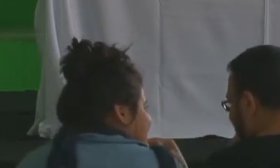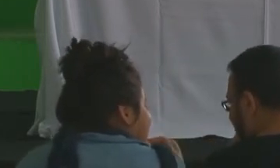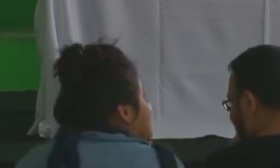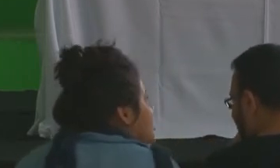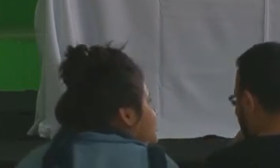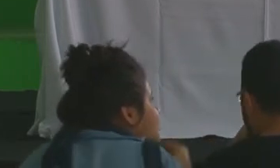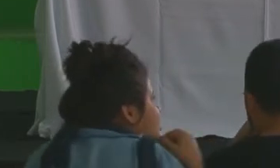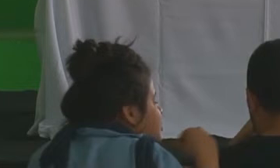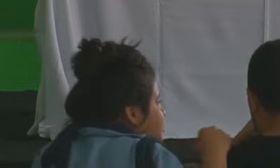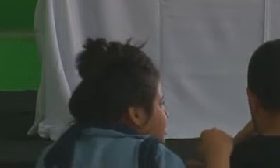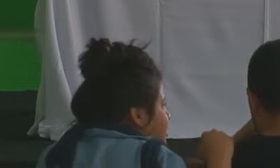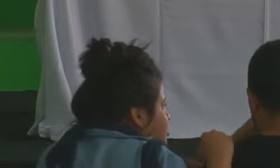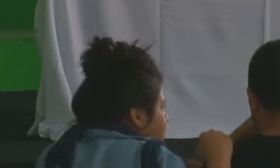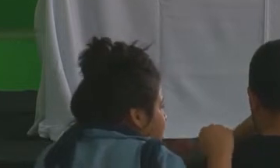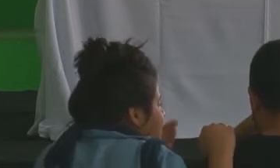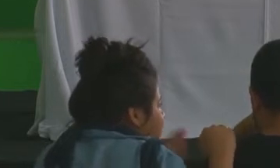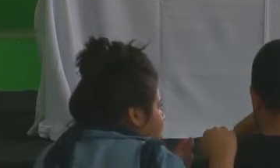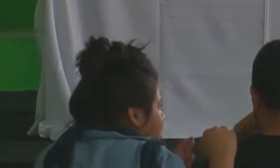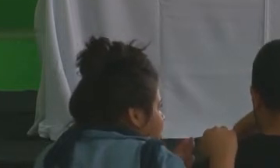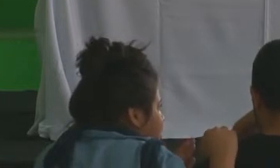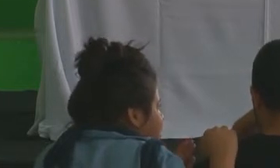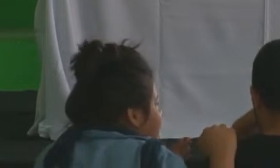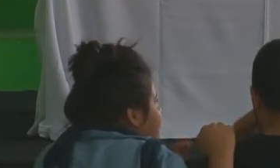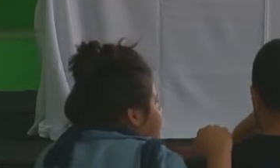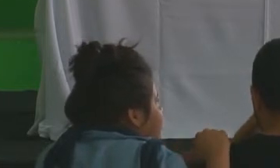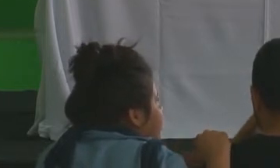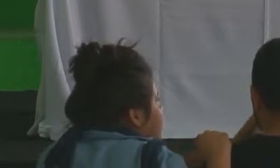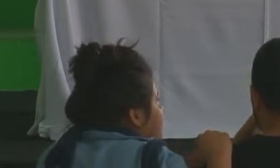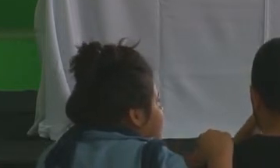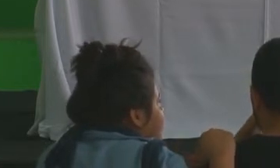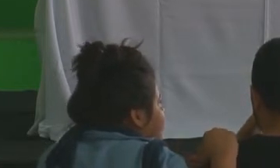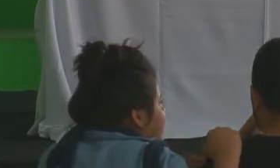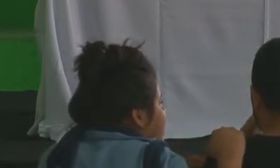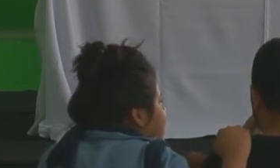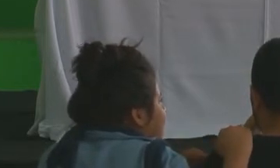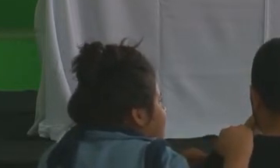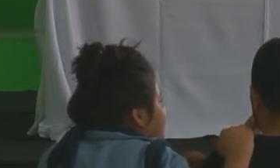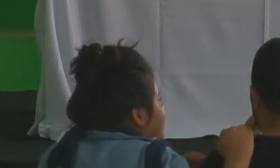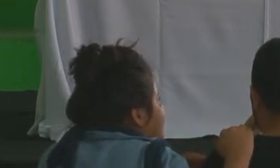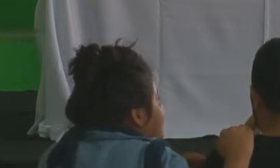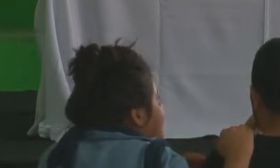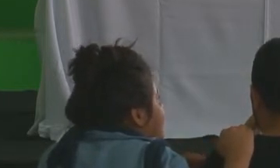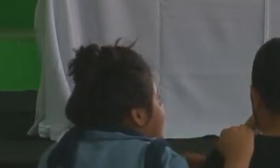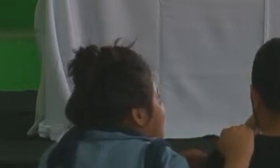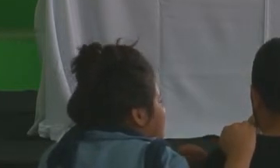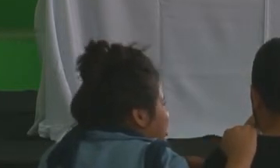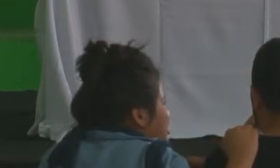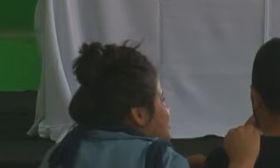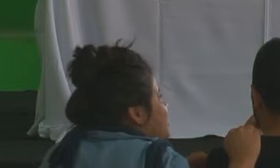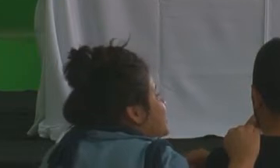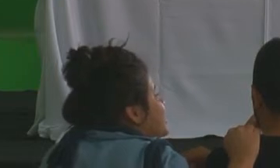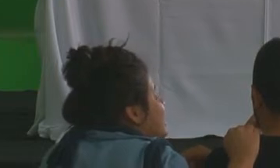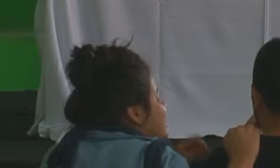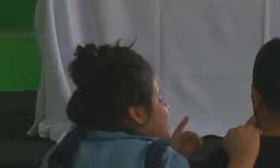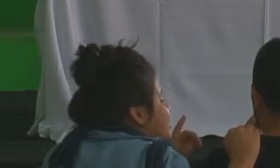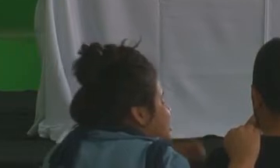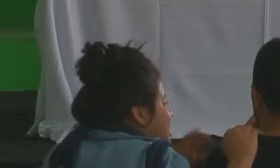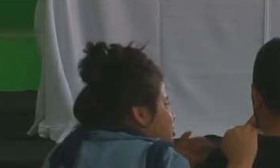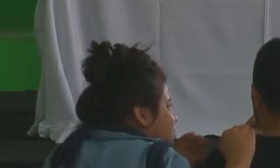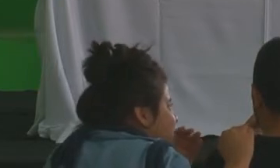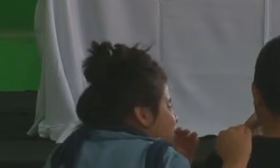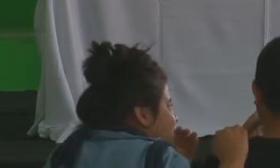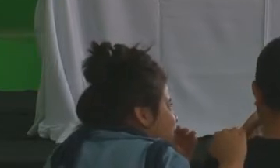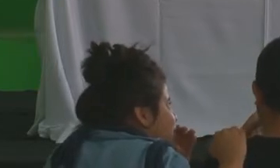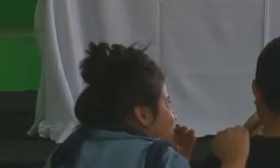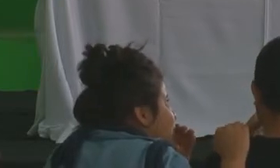né, Eliade, uma trajetória de pesquisa muito, muito interessante. Eu acho que é riquíssima para socializar com todos nós.